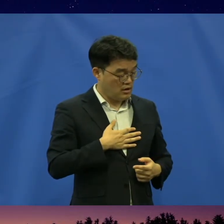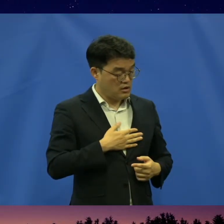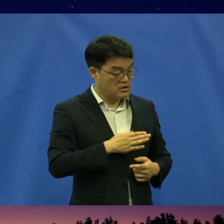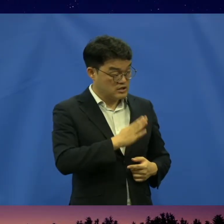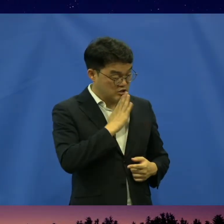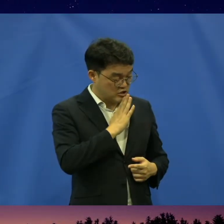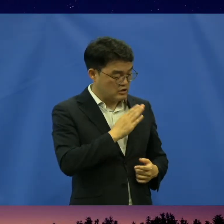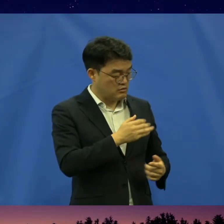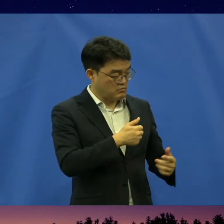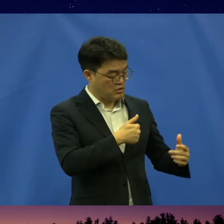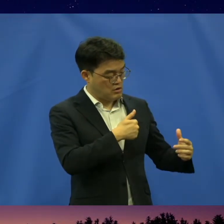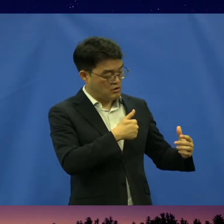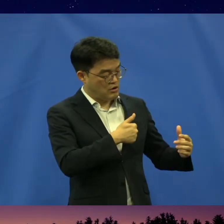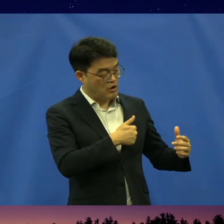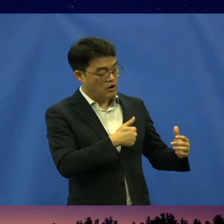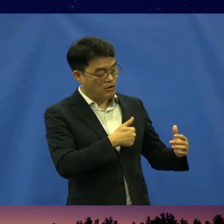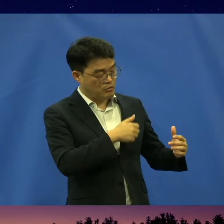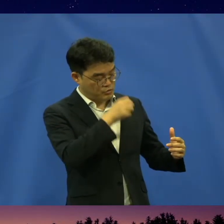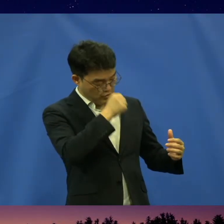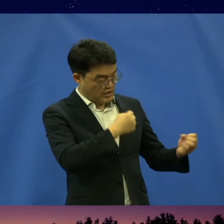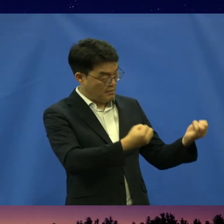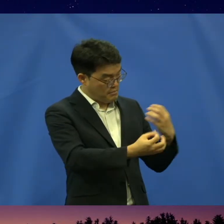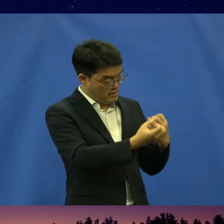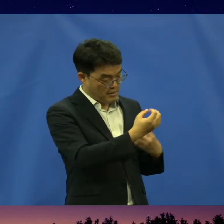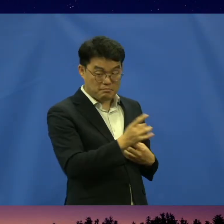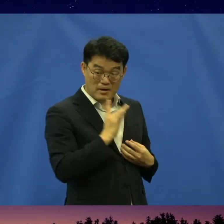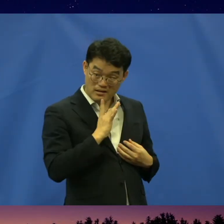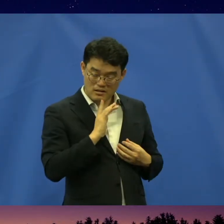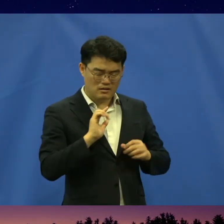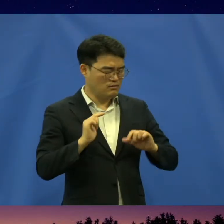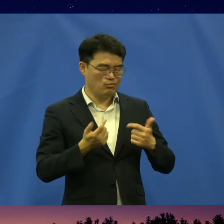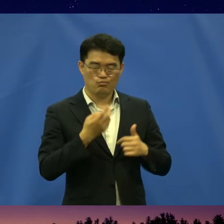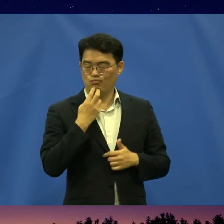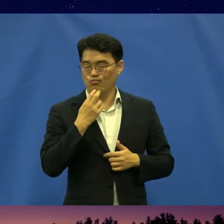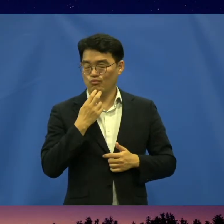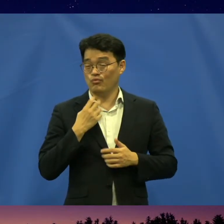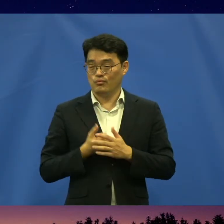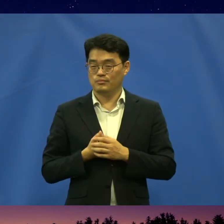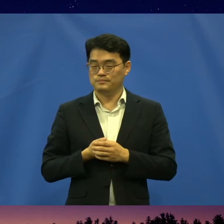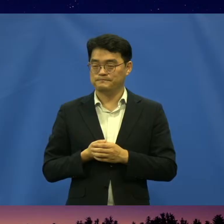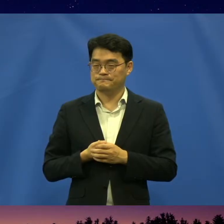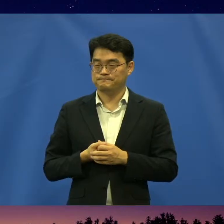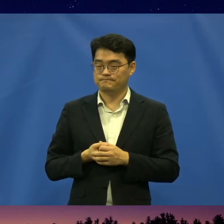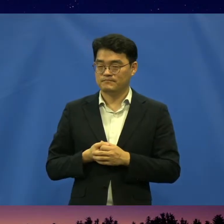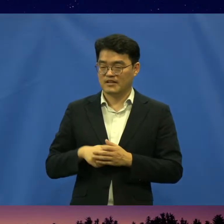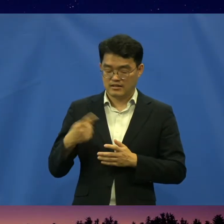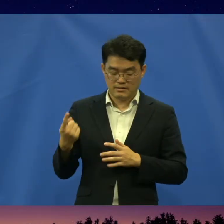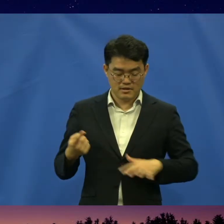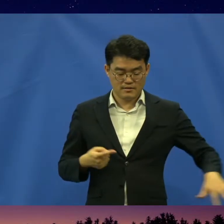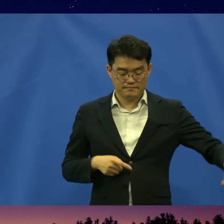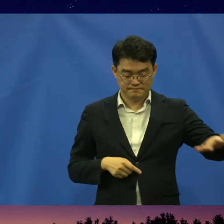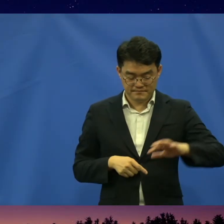여러분 저기 노리는 건 뭐예요? 느헤미야예요. 그러나 그 다음 노리는 게 뭐예요? 느헤미야의 시간을 빼앗는 거예요.